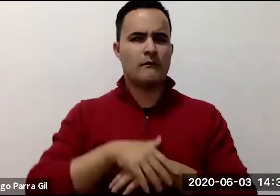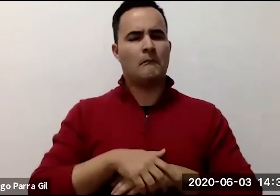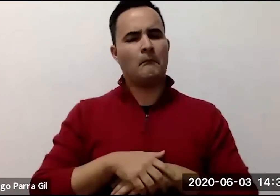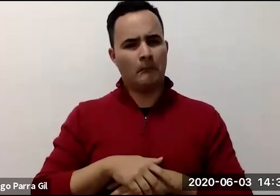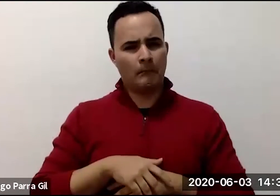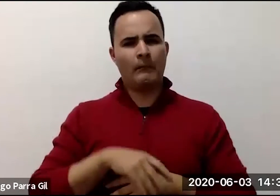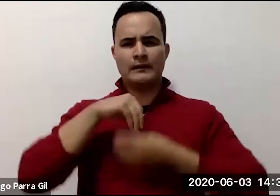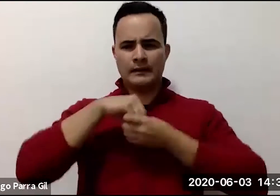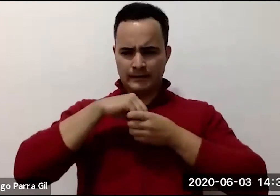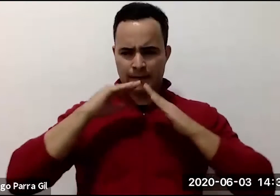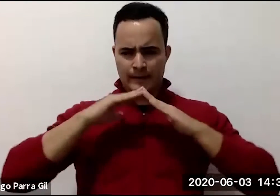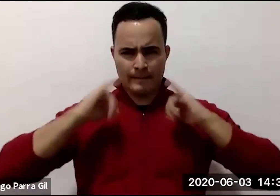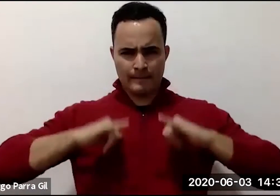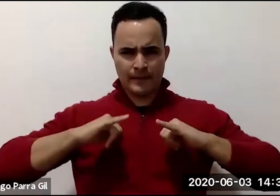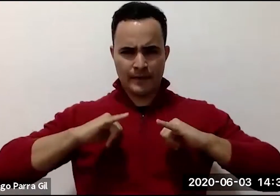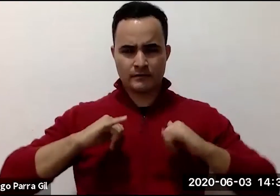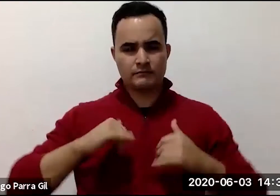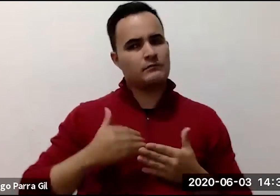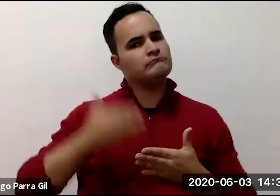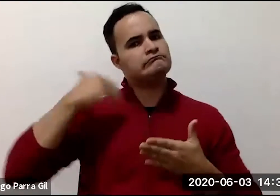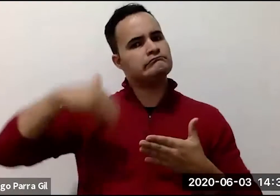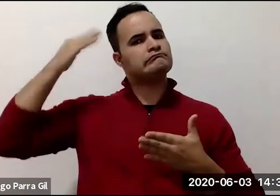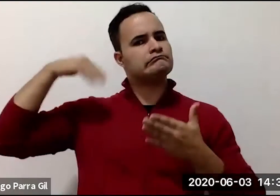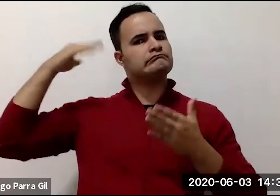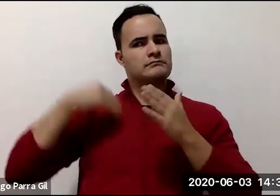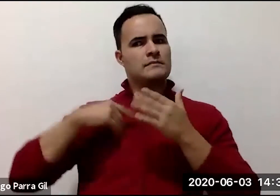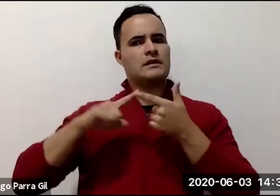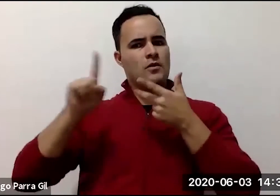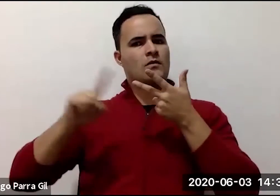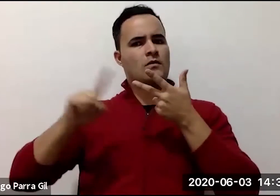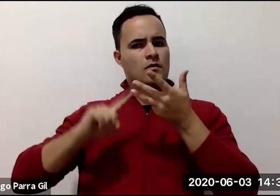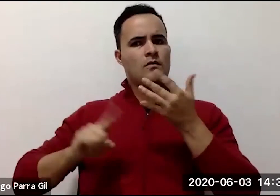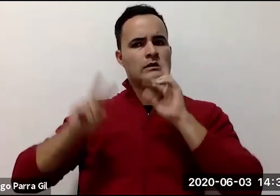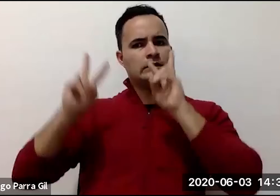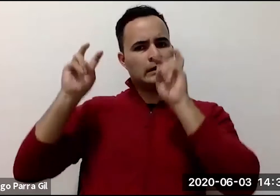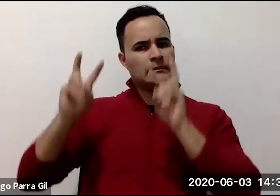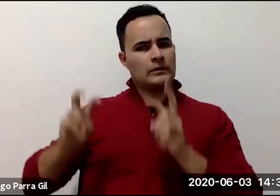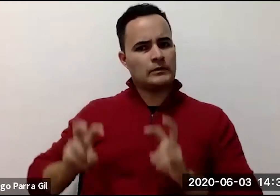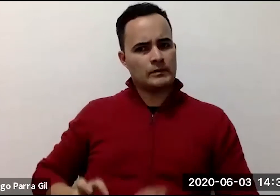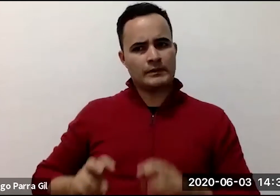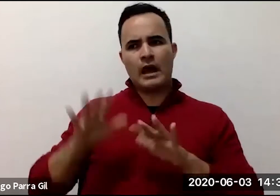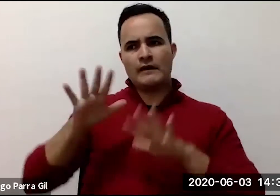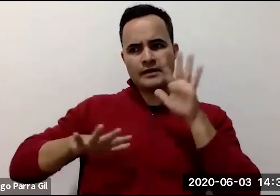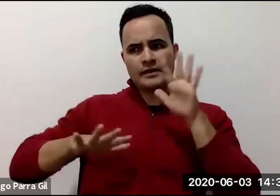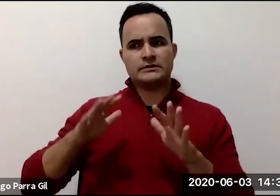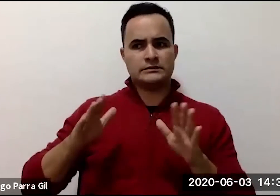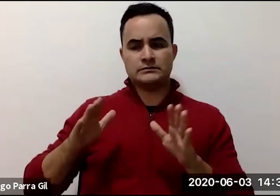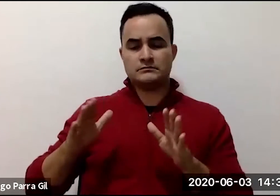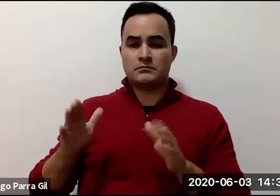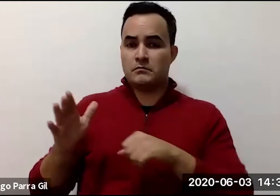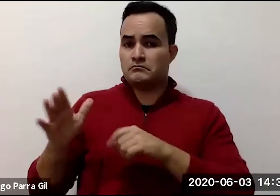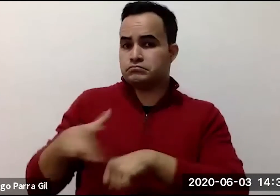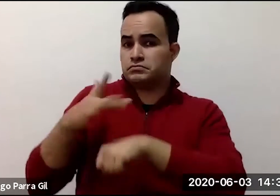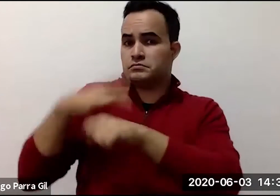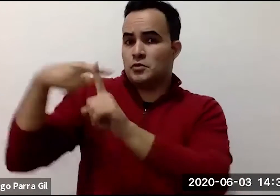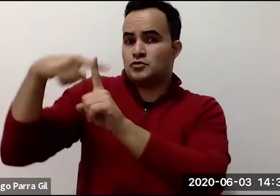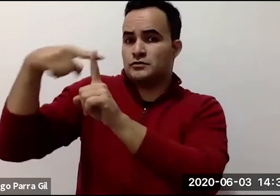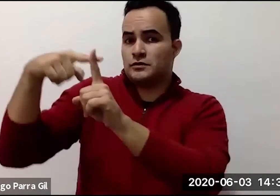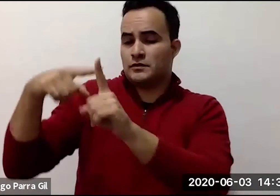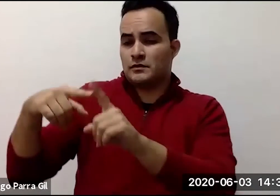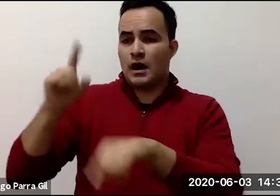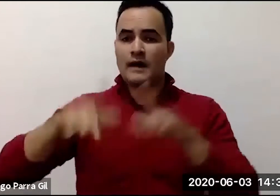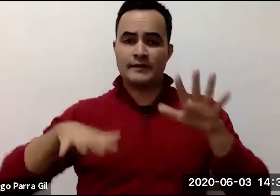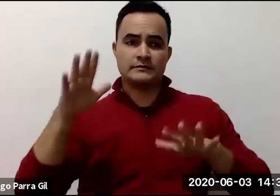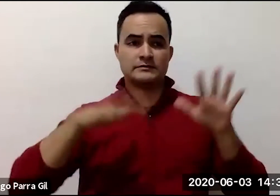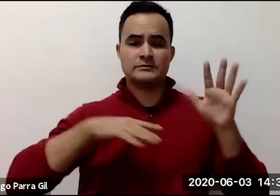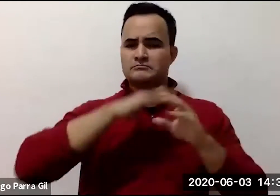simbólicos, materiales, económicos, que han precarizado también más las vidas, que han desvelado una vez